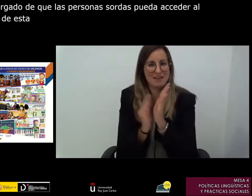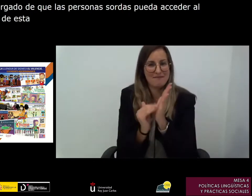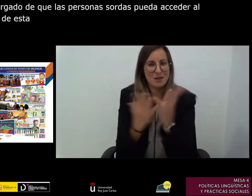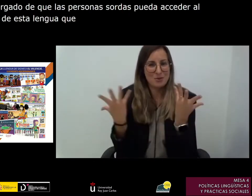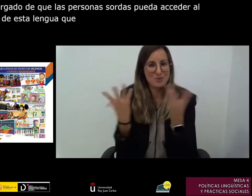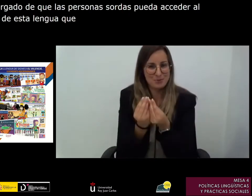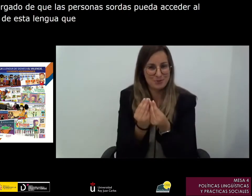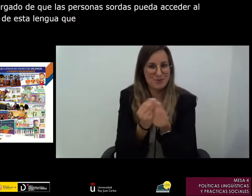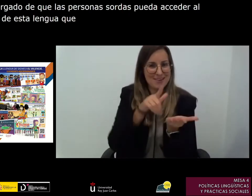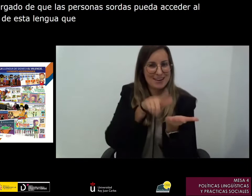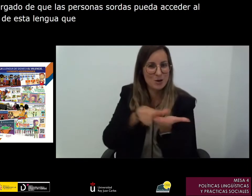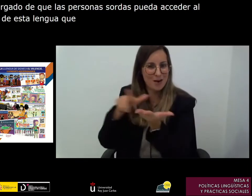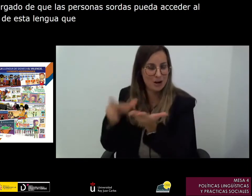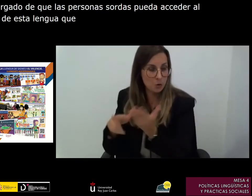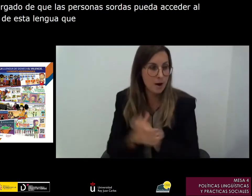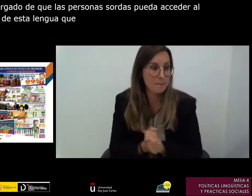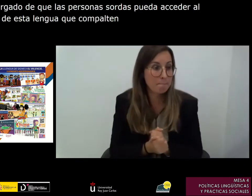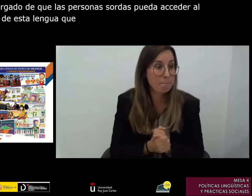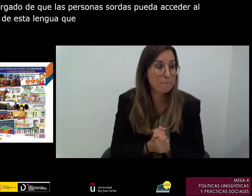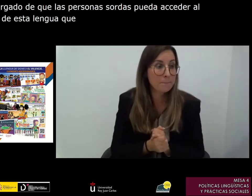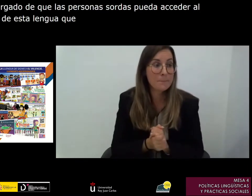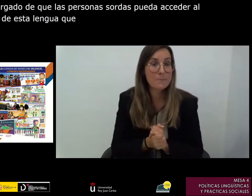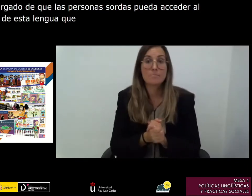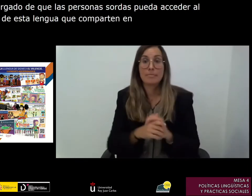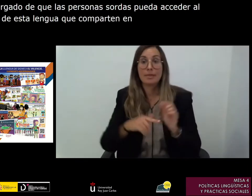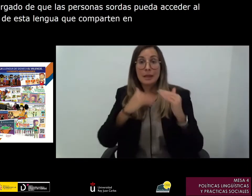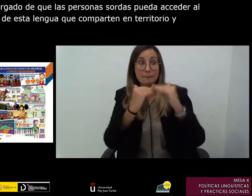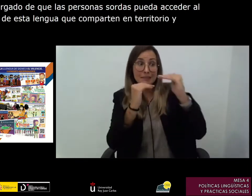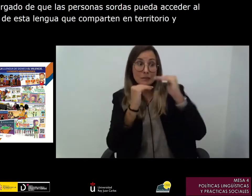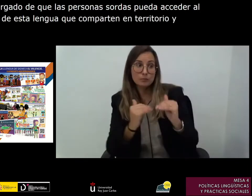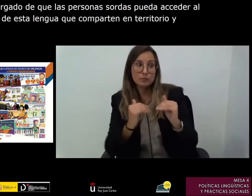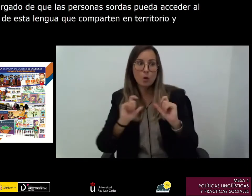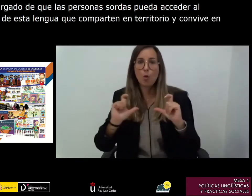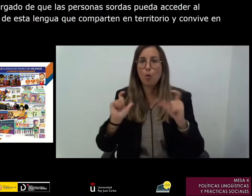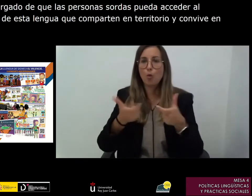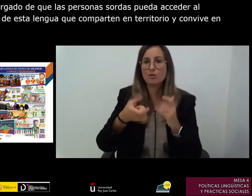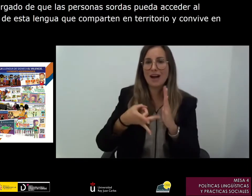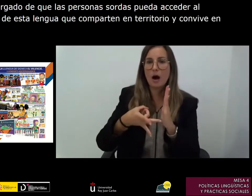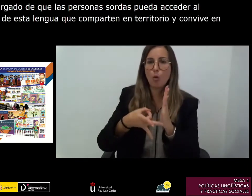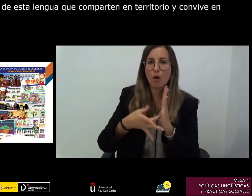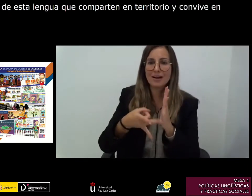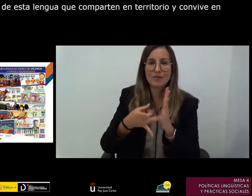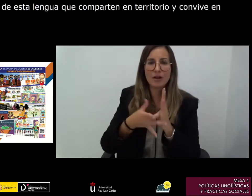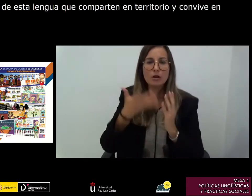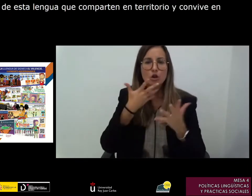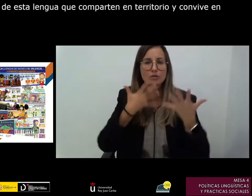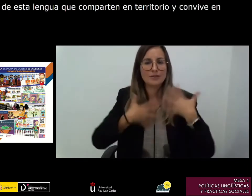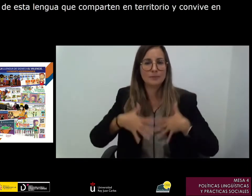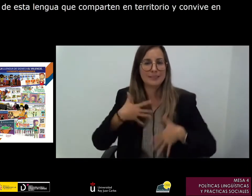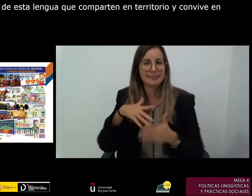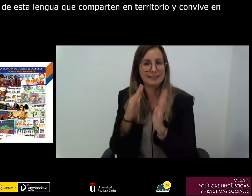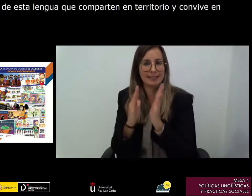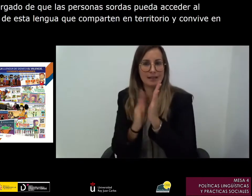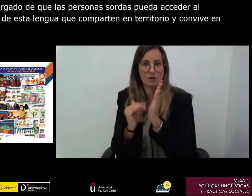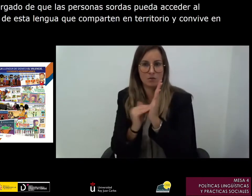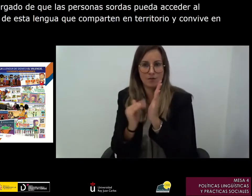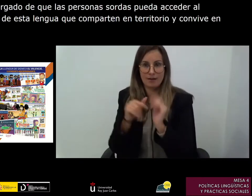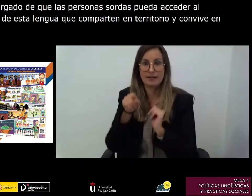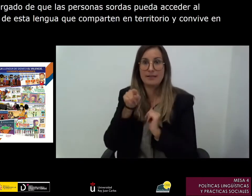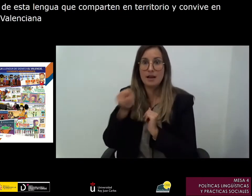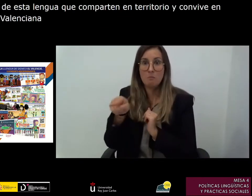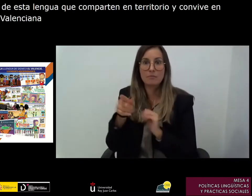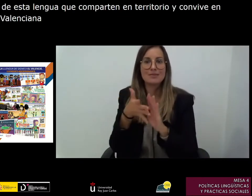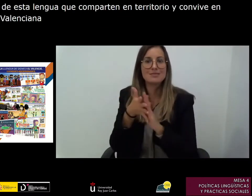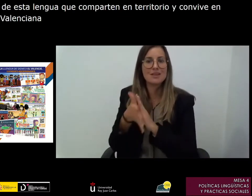que, bueno, conviven en Comunidad Valenciana con la lengua de signos junto con el valenciano. Por esto